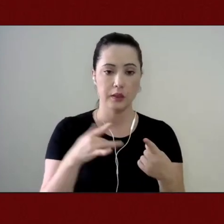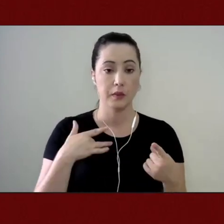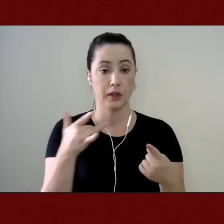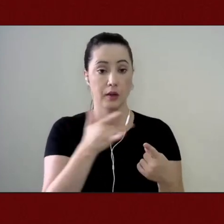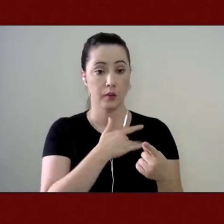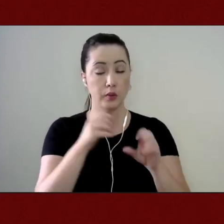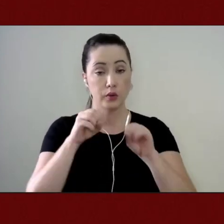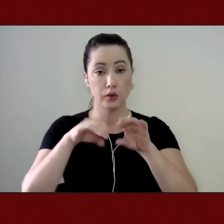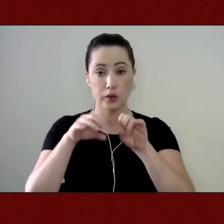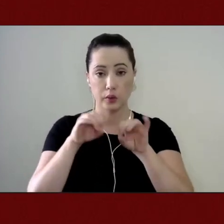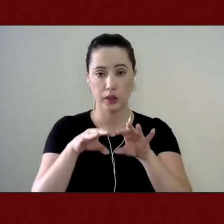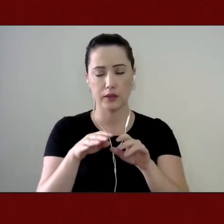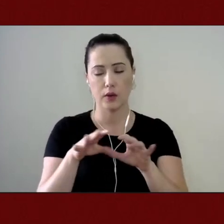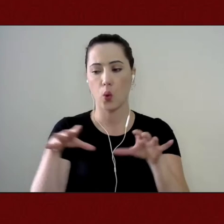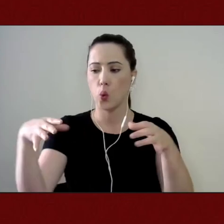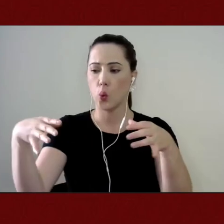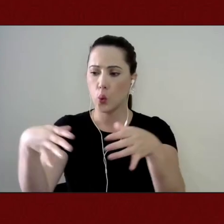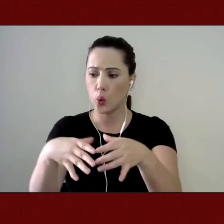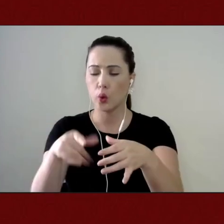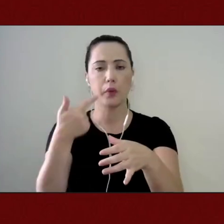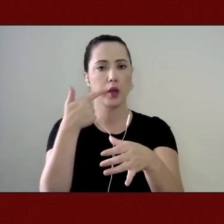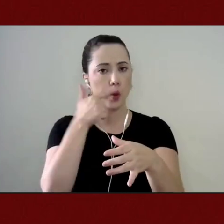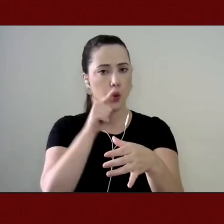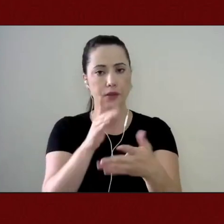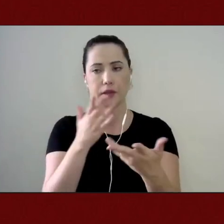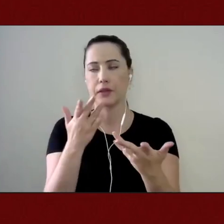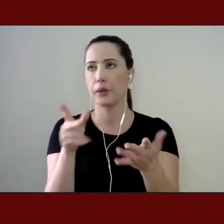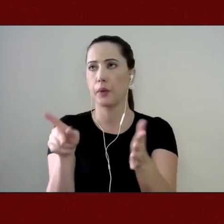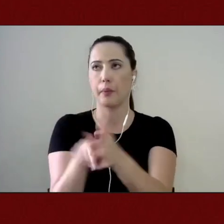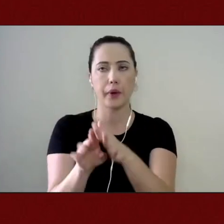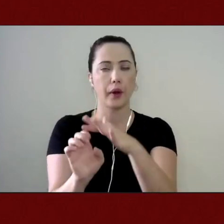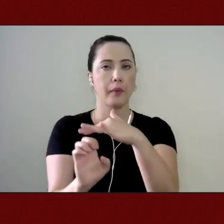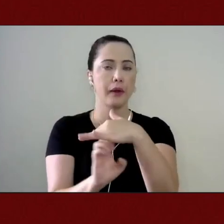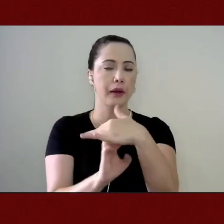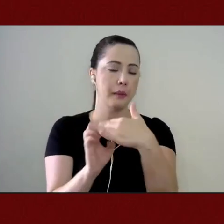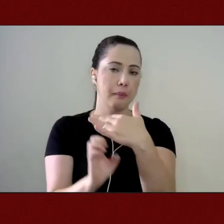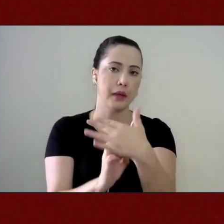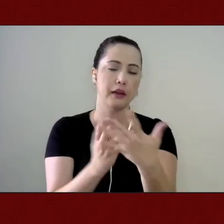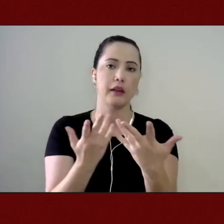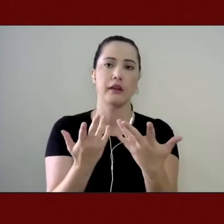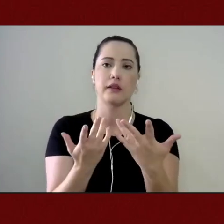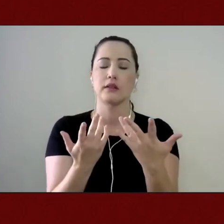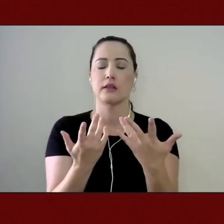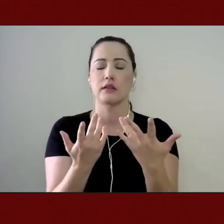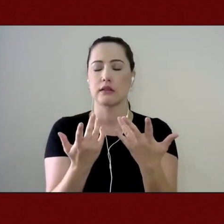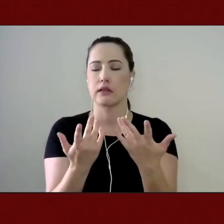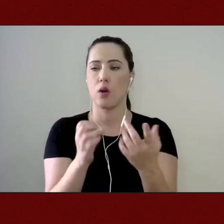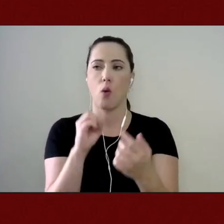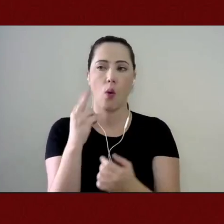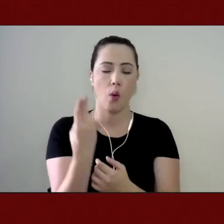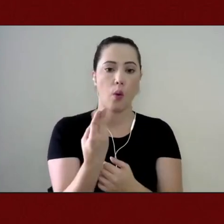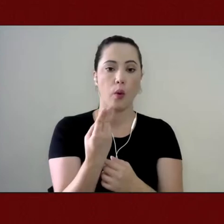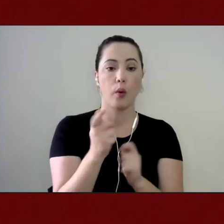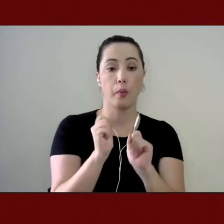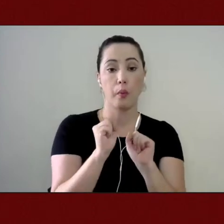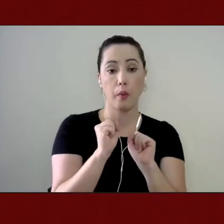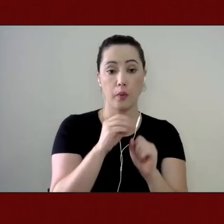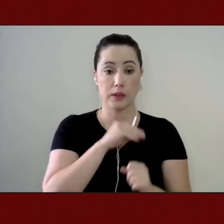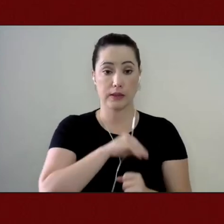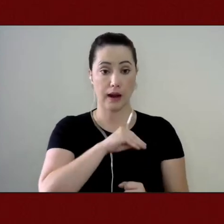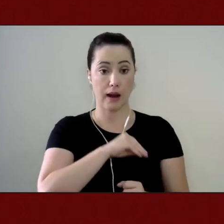conseguiram benefícios, seja como benefício da própria empresa onde trabalhavam, seja com um poder aquisitivo